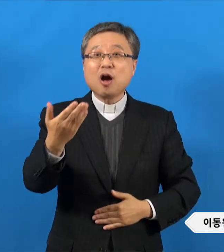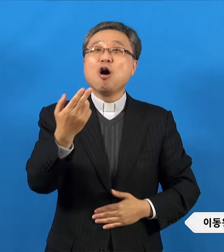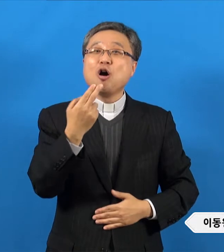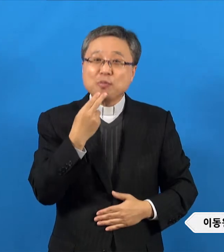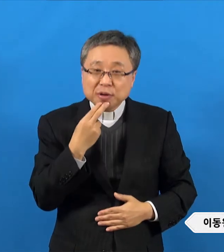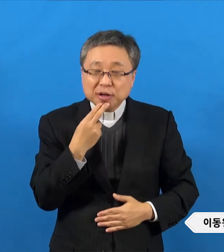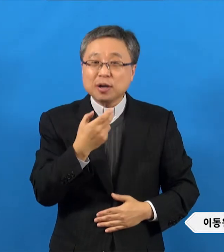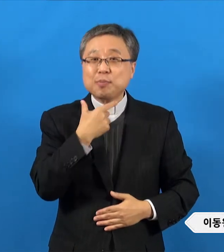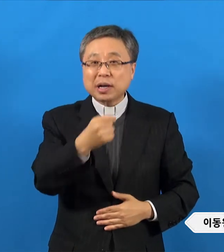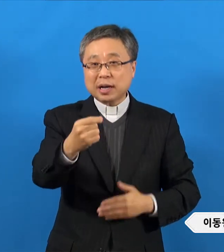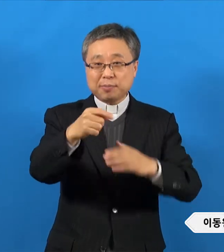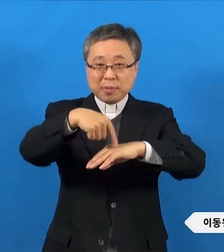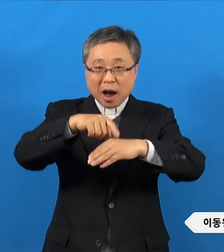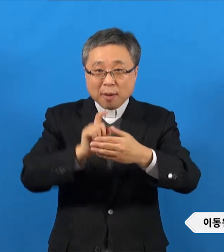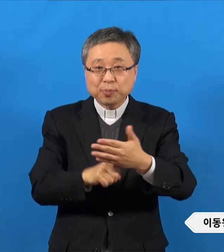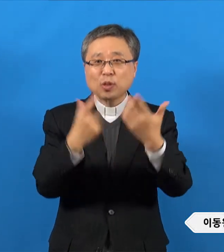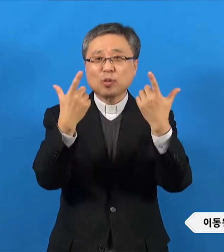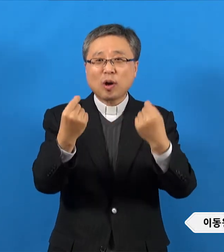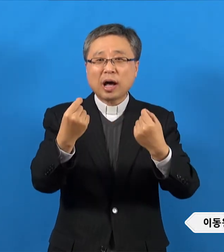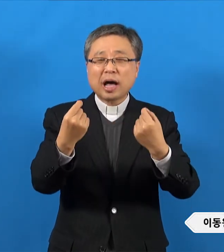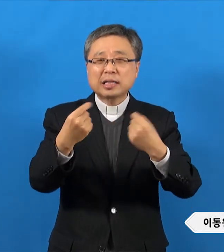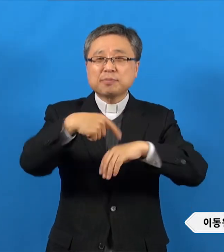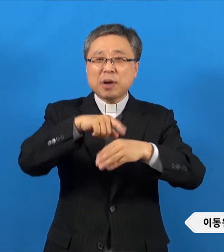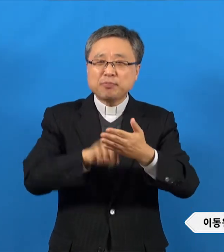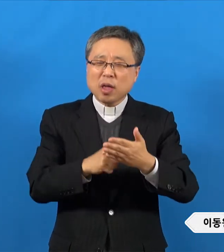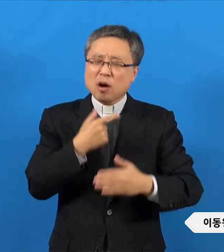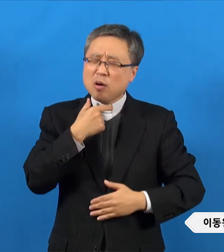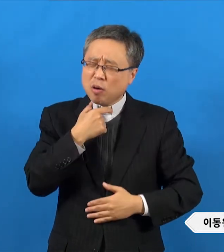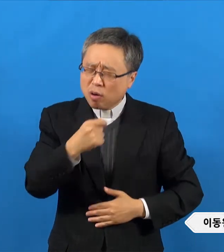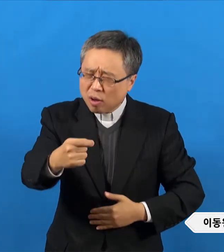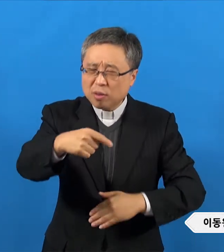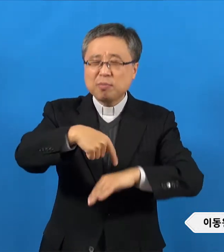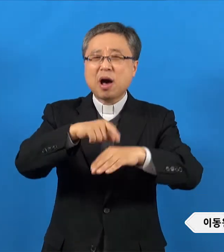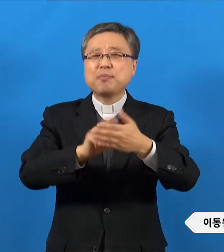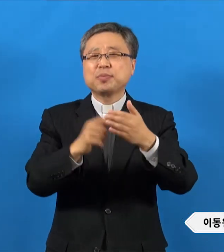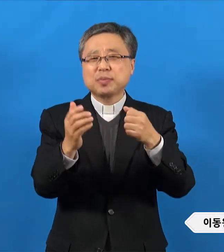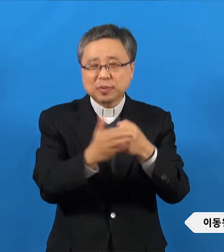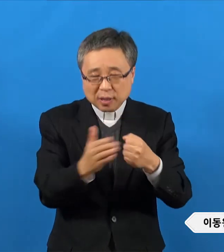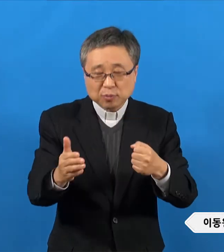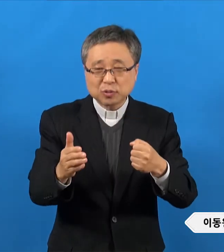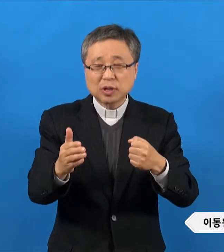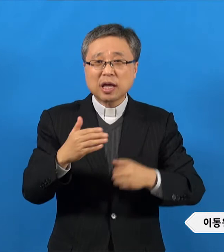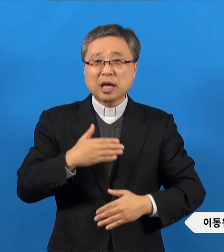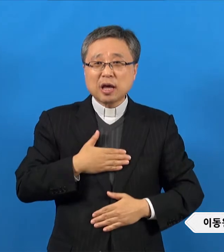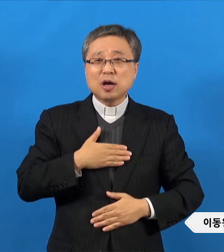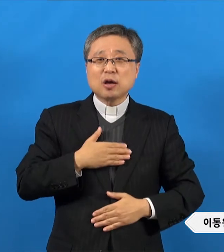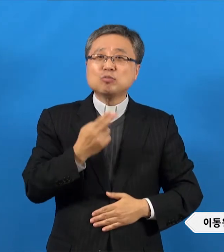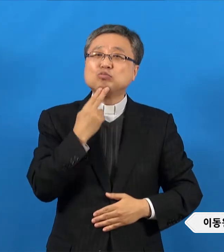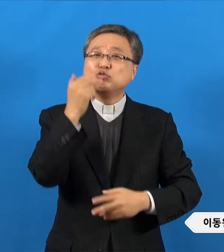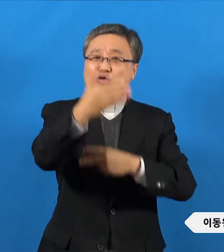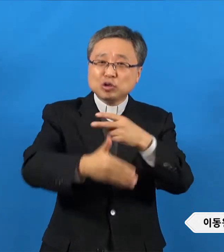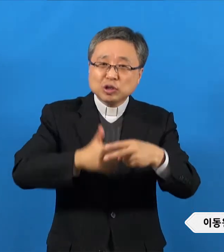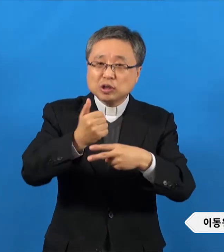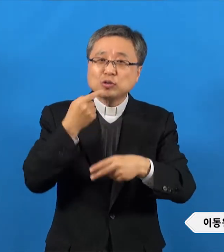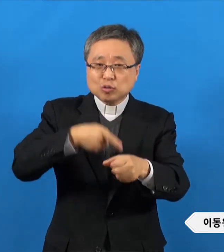없기를 바라는 마음, 똑같은 마음이에요. wishful thinking 때문에 무신론을 만든 거예요. 저는 거꾸로 생각해요. 거꾸로.